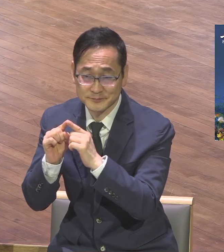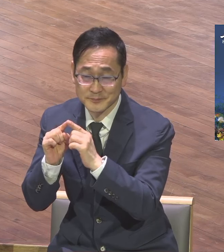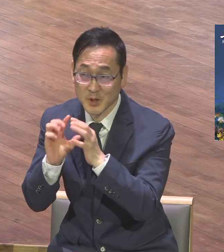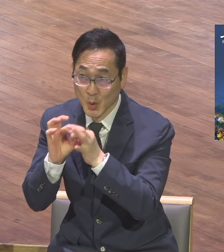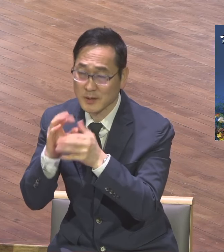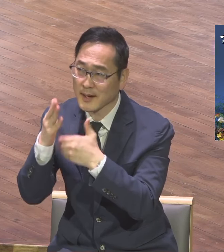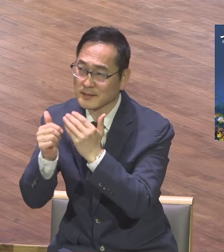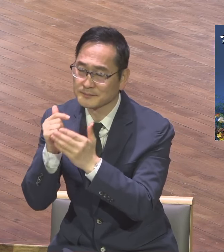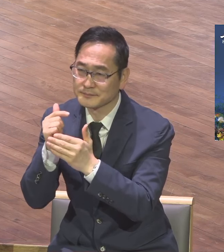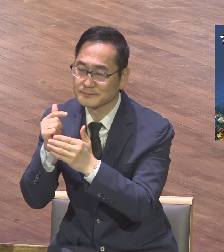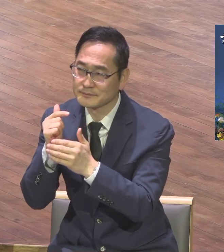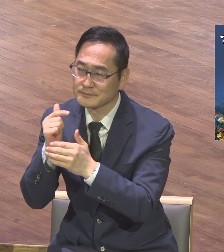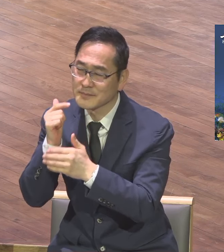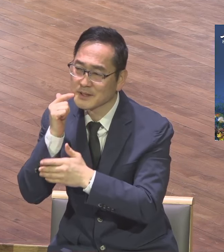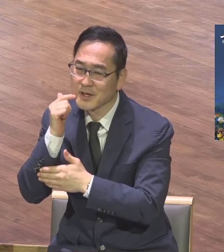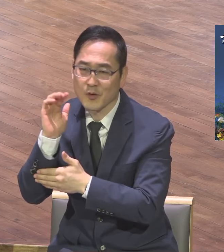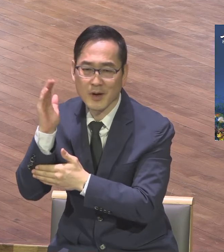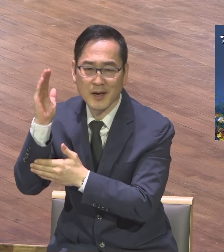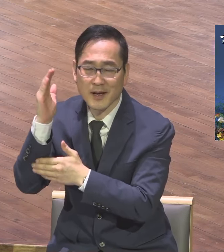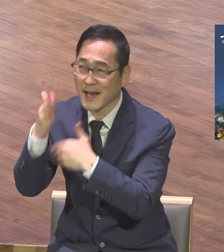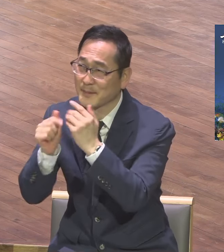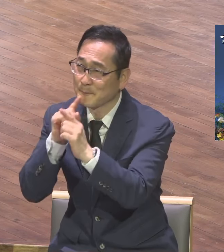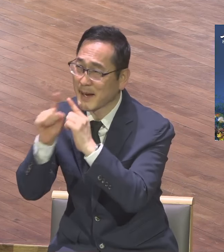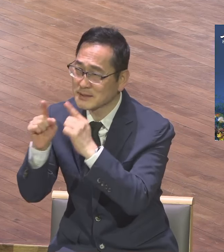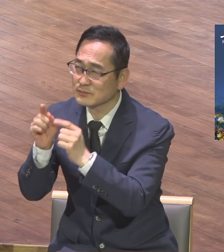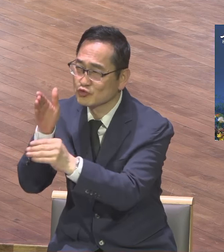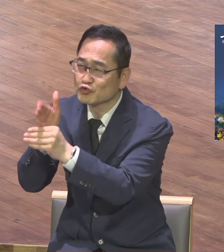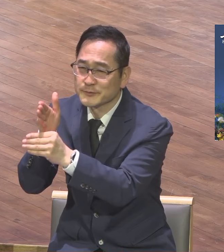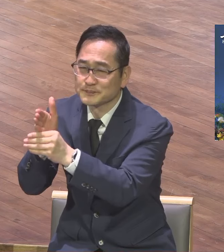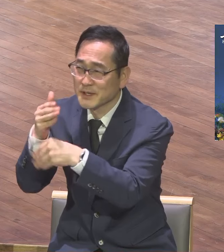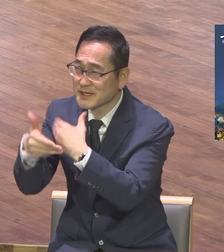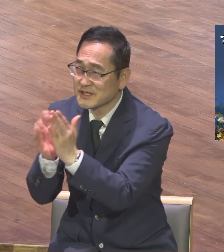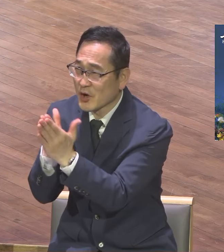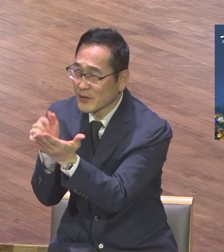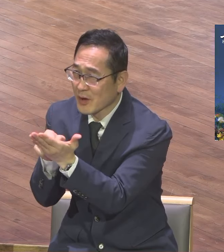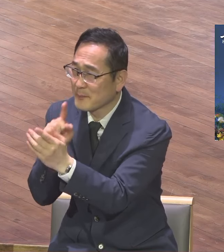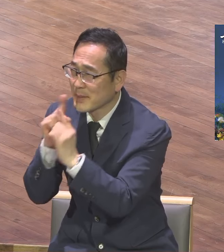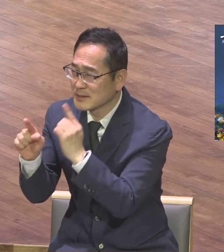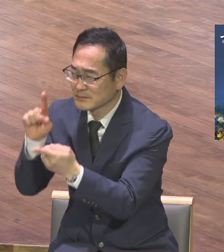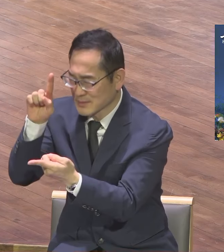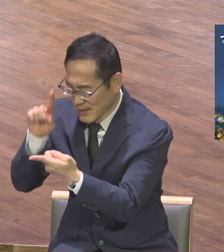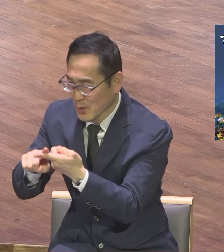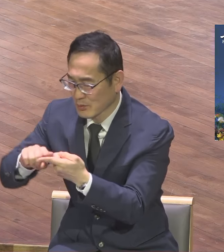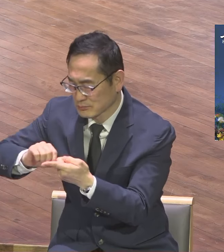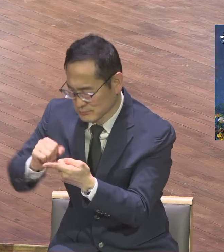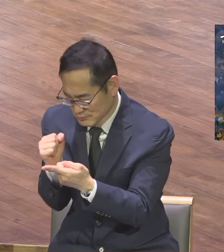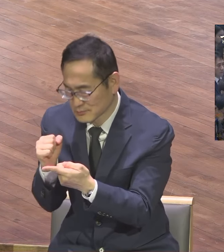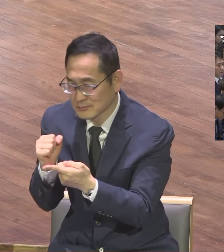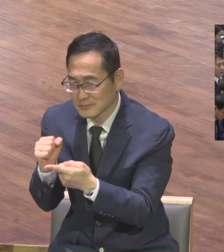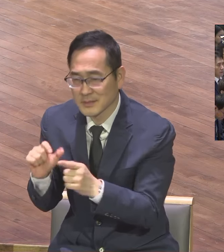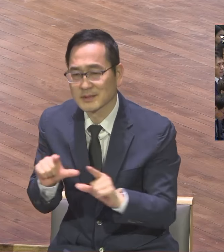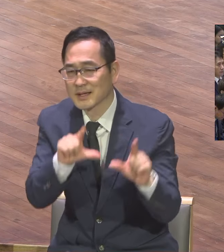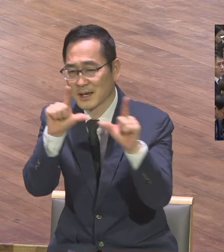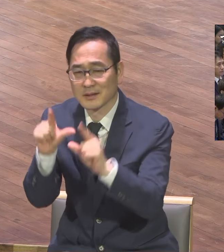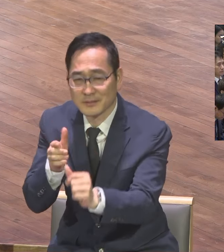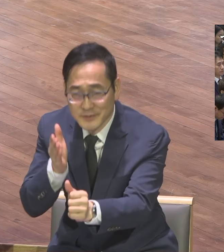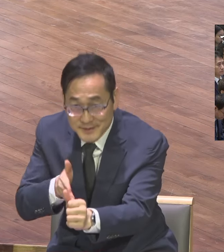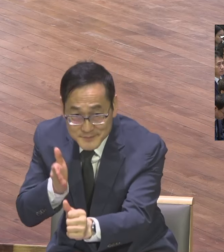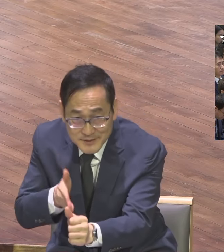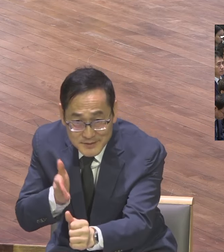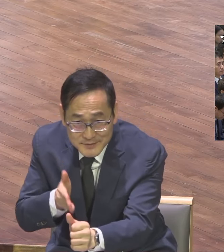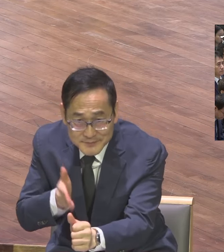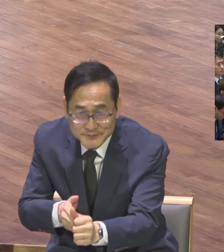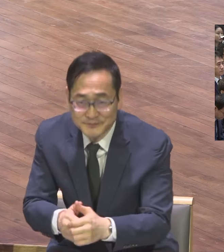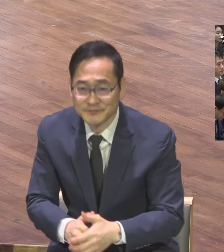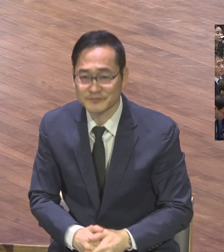말이 아니고 하나님의 말씀에 중심 맞춘 성경적 신앙생활을 하기를 바랍니다.